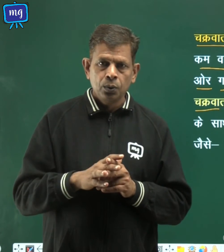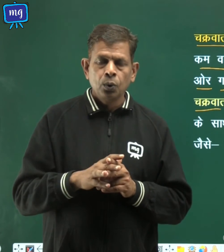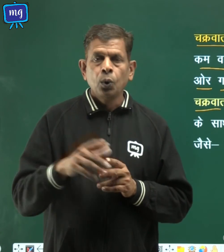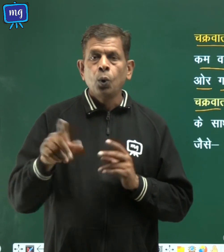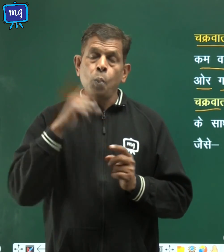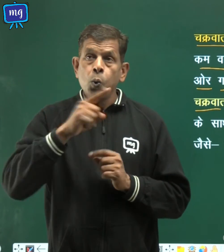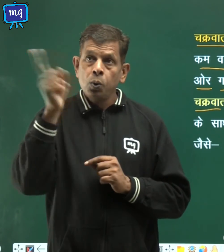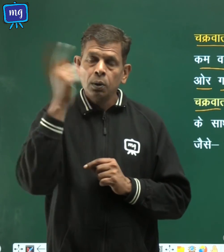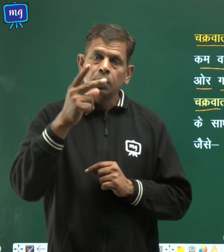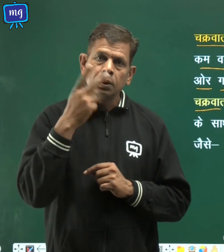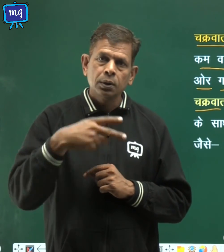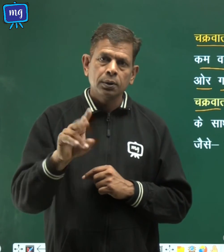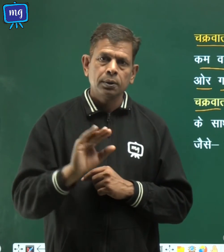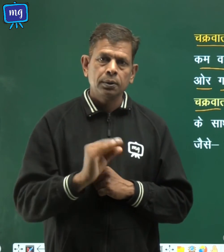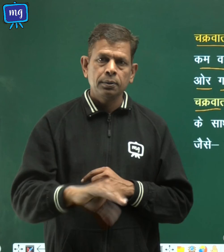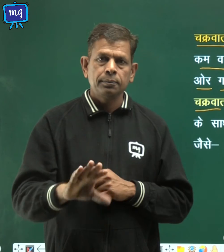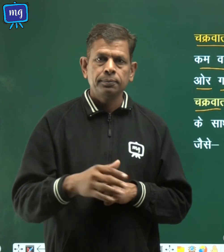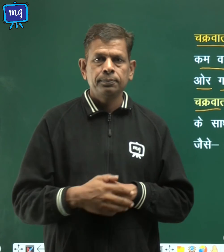चक्रवात कहते हैं।